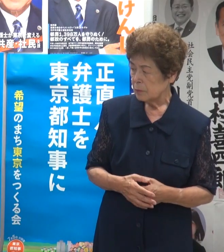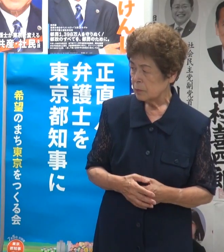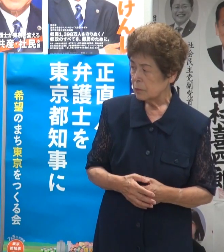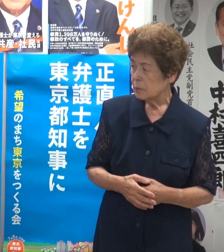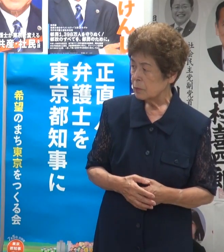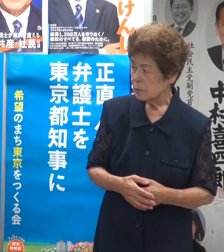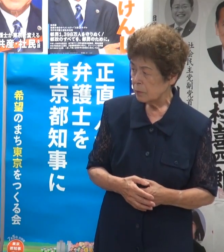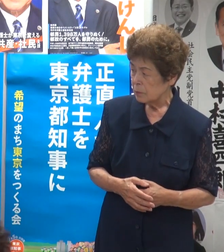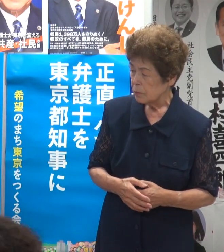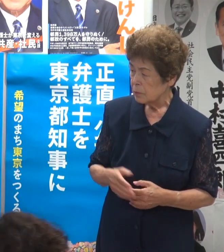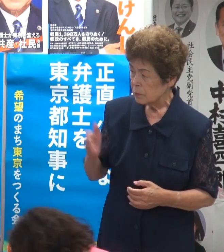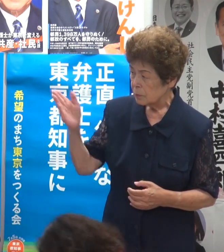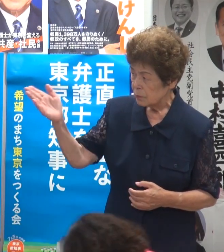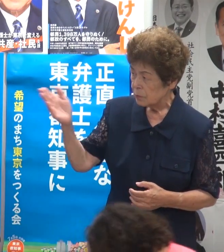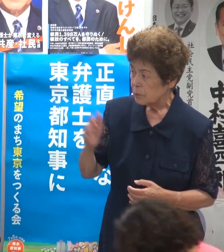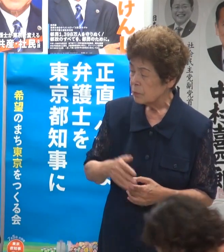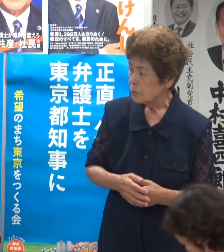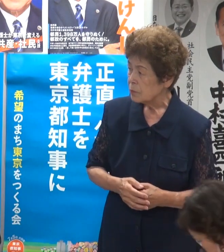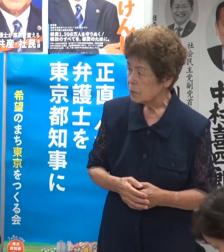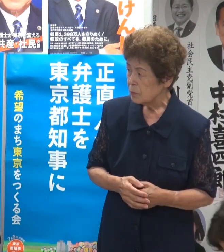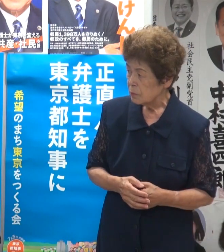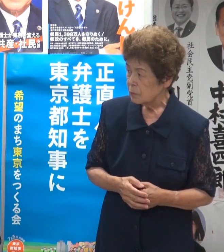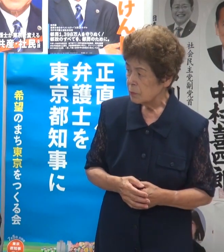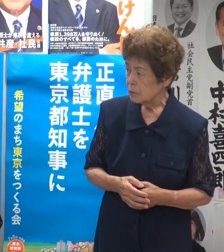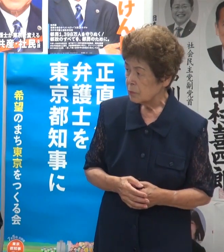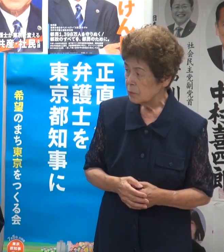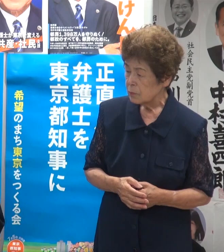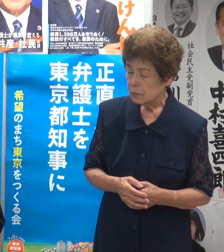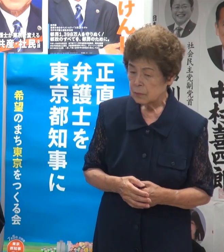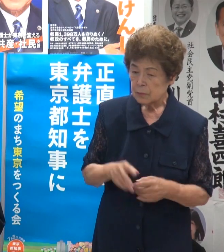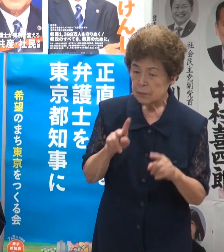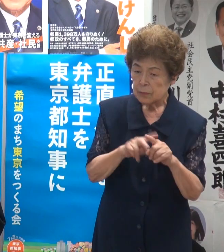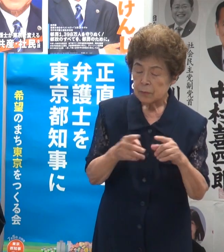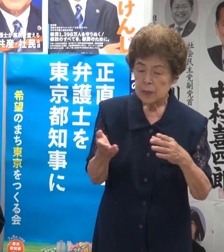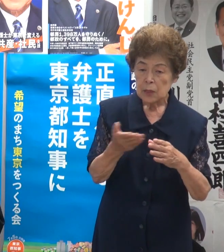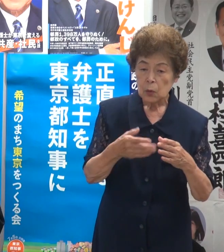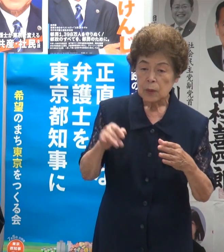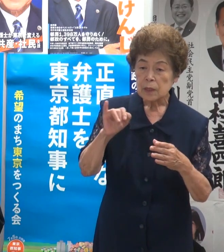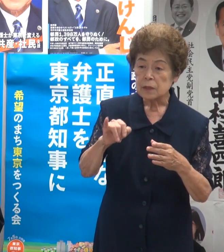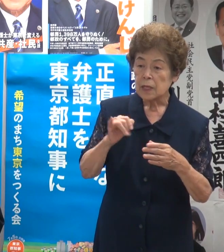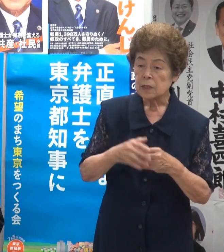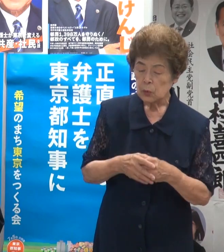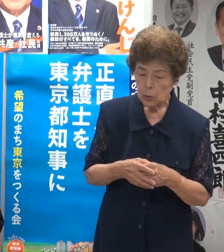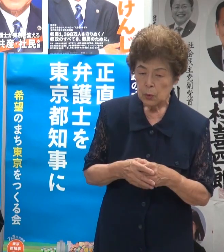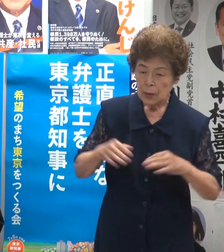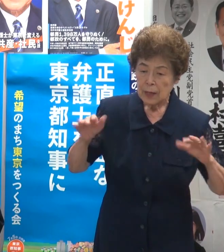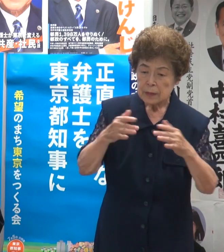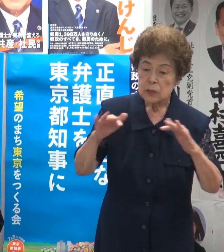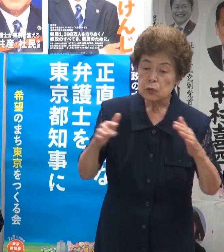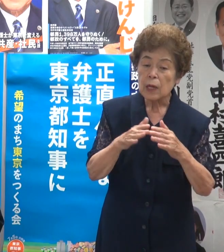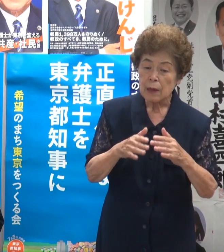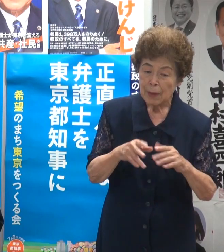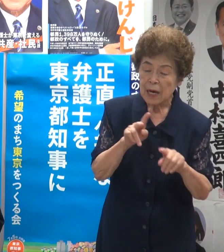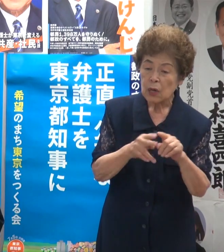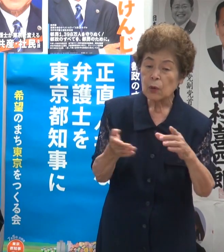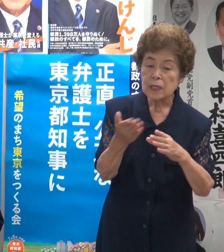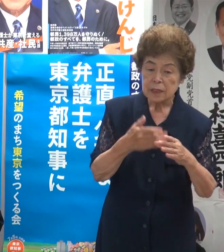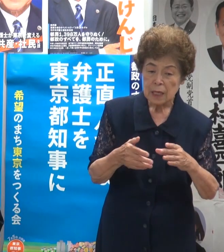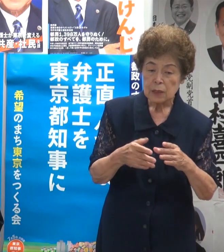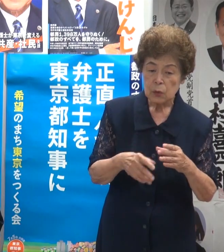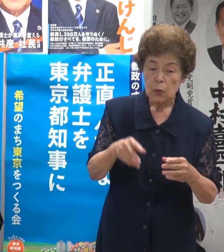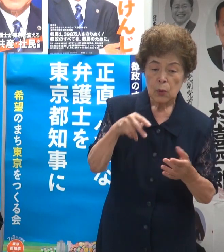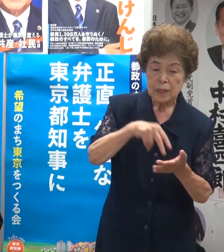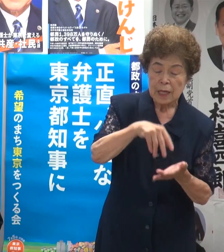すいません、なので論戦があれば現職の方の立場も明らかになり、